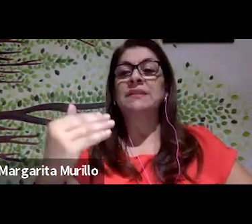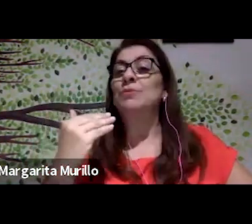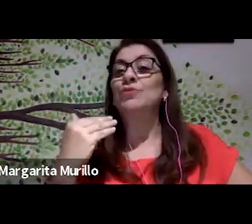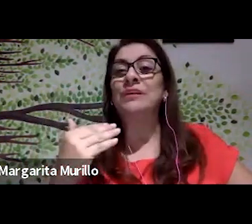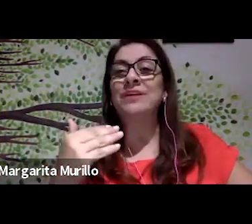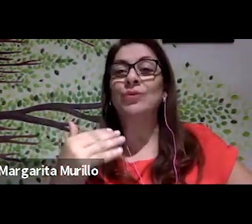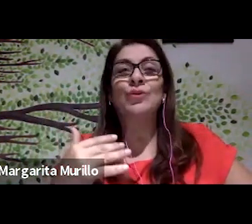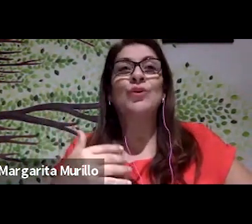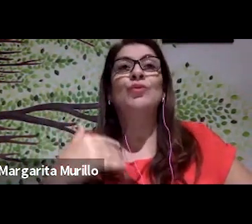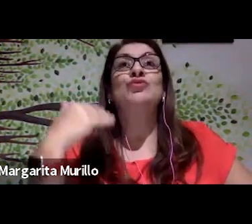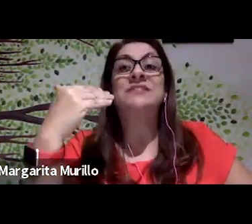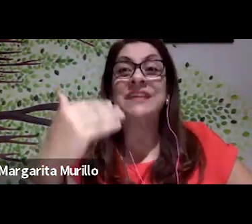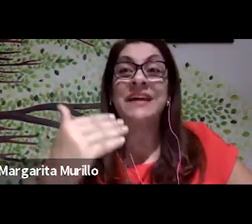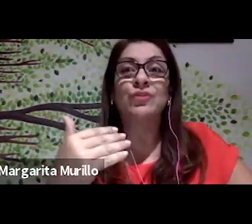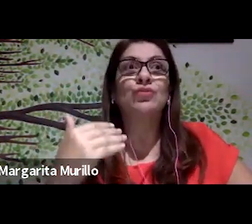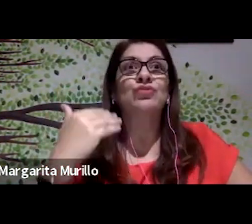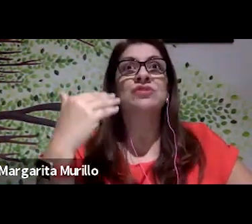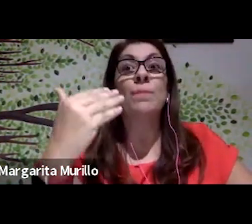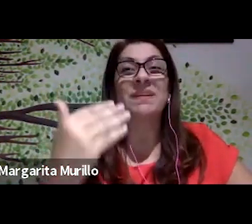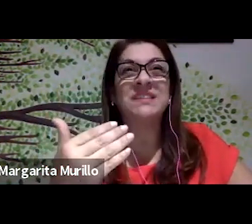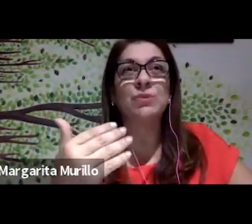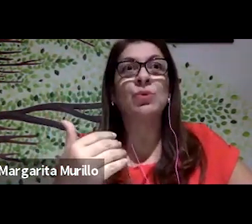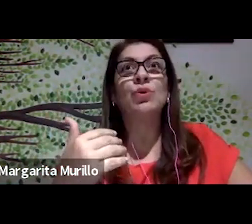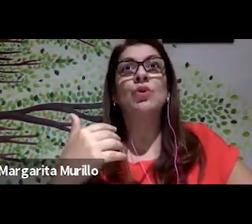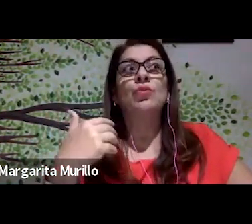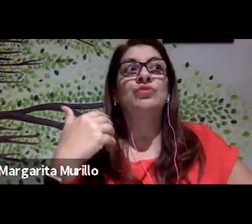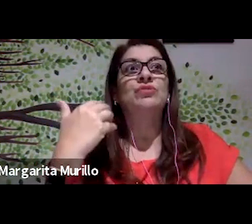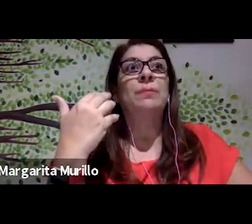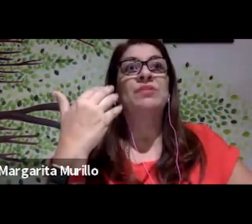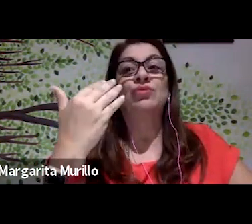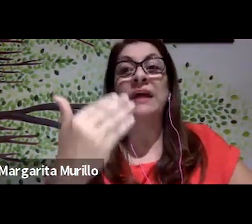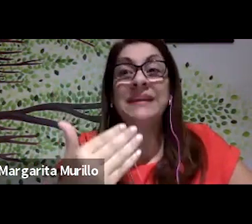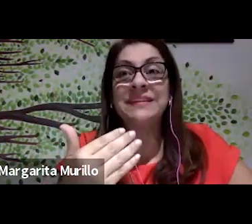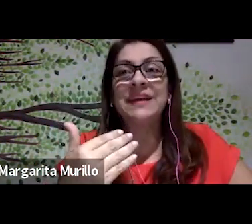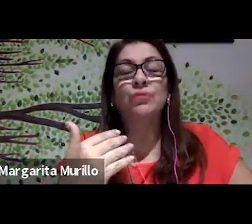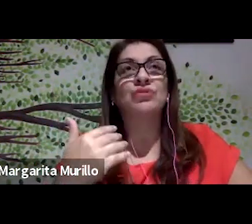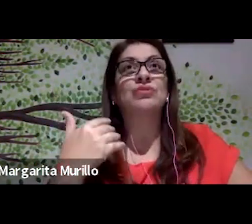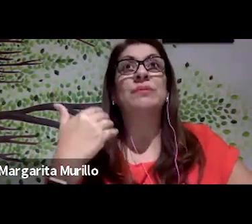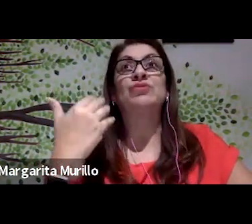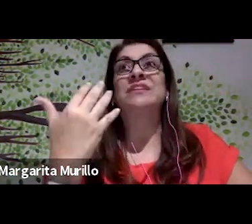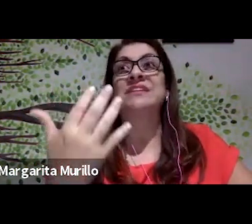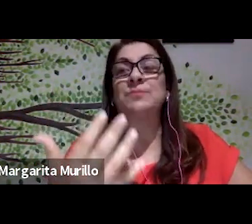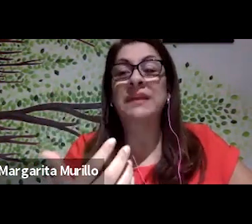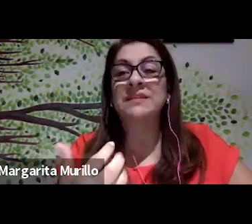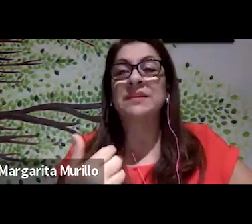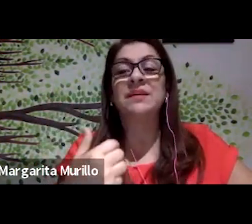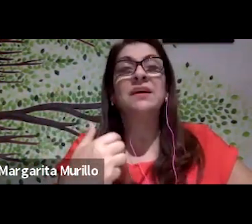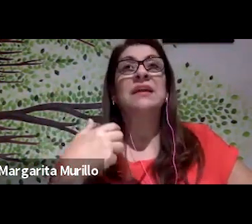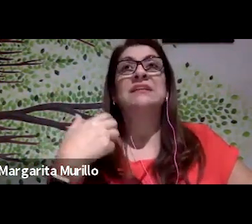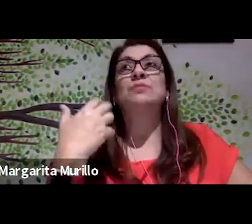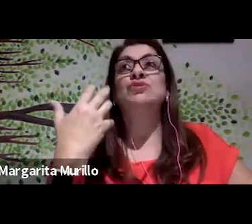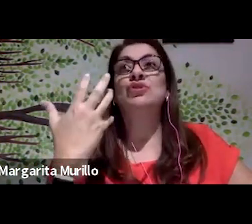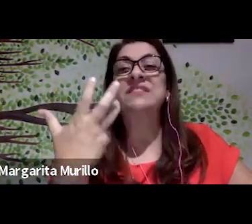usted es valiente pero yo no le digo usted es tierno usted es compasivo usted es una persona ética Usted es una persona transparente